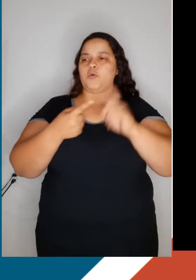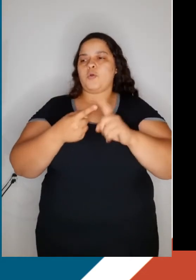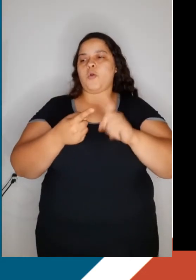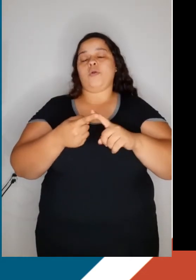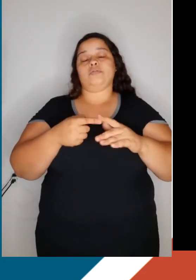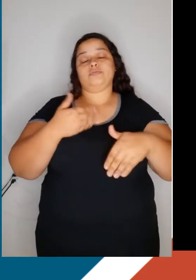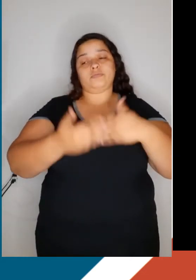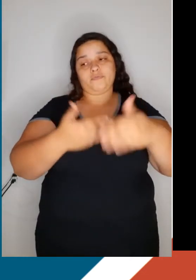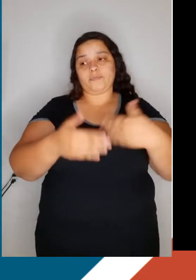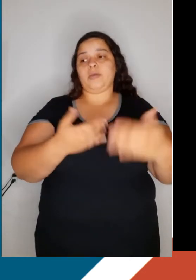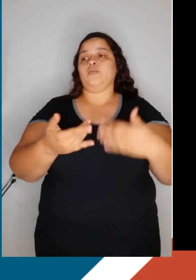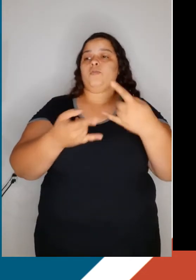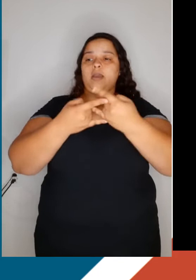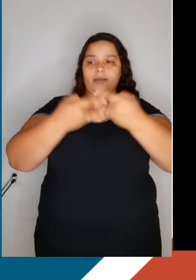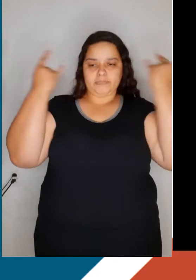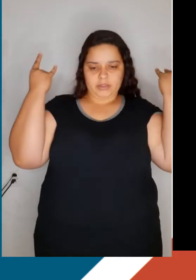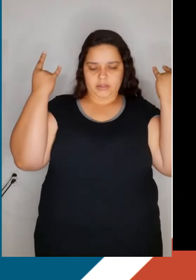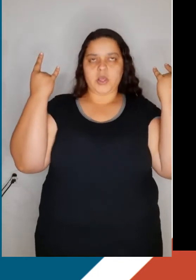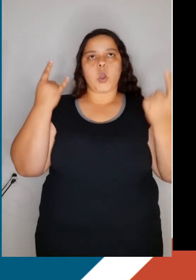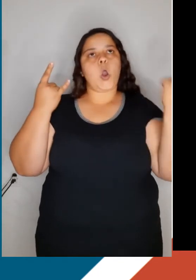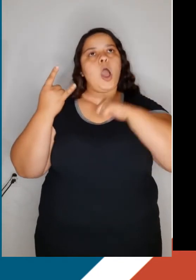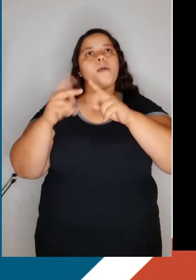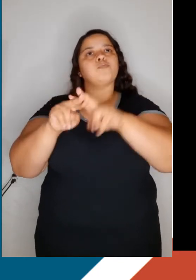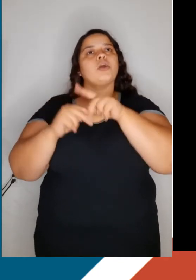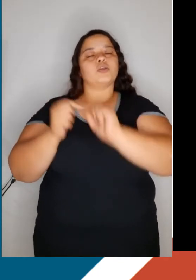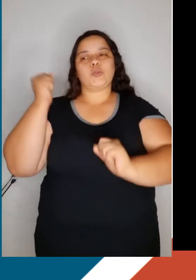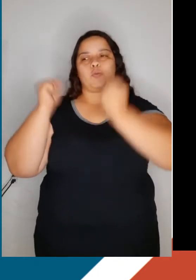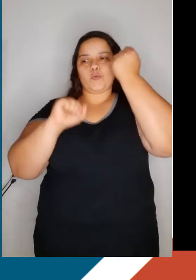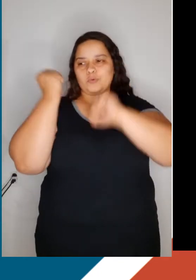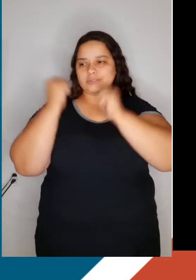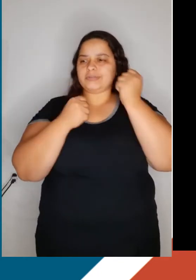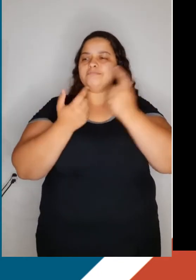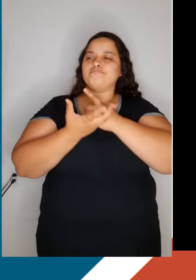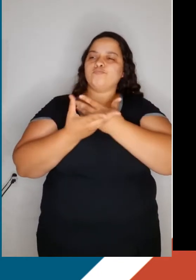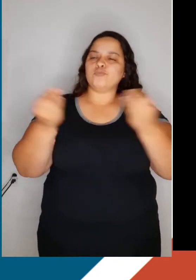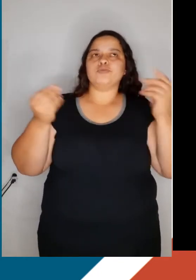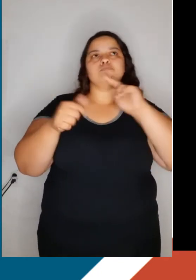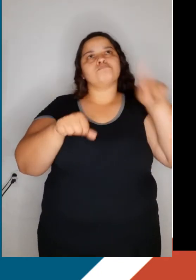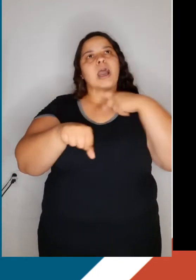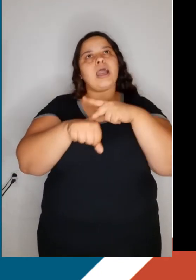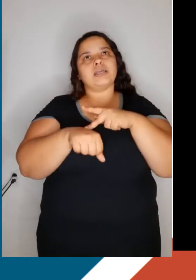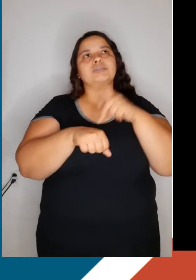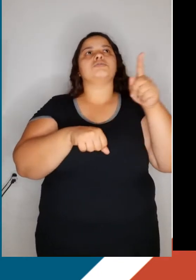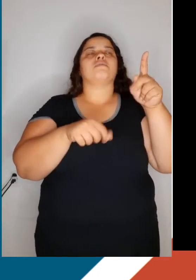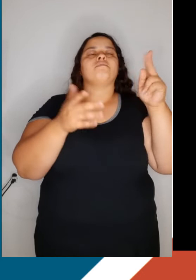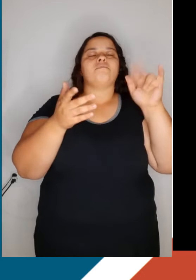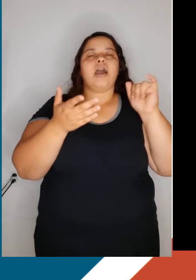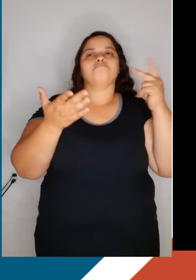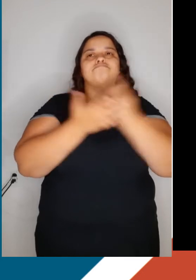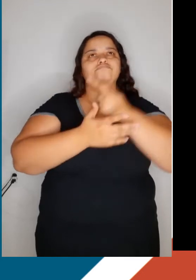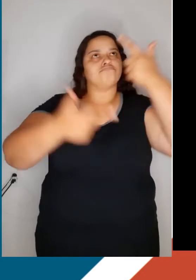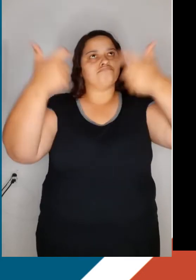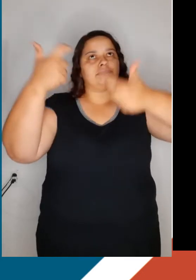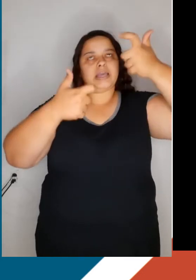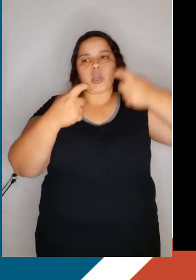desenvolvimento do capitalismo numa nova fase de expansão da industrialização, que vai levar diversas nações europeias ao confronto, e a